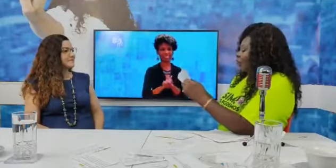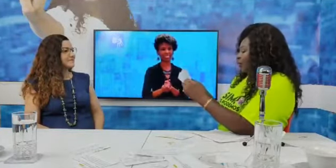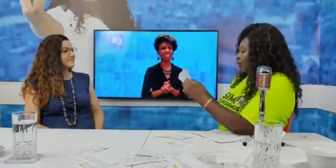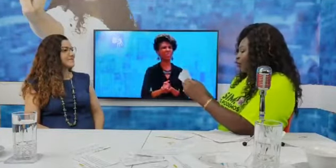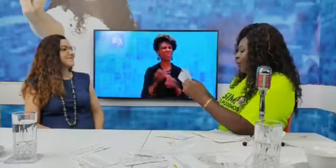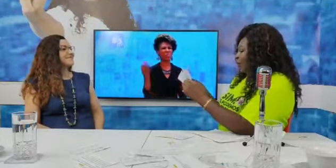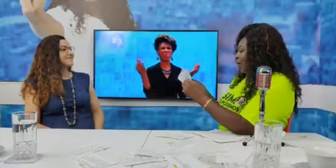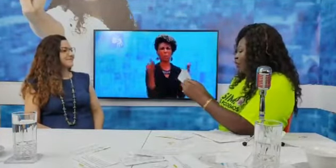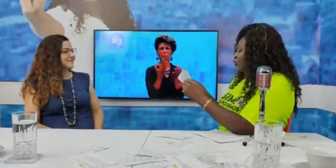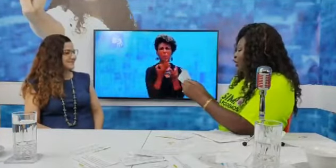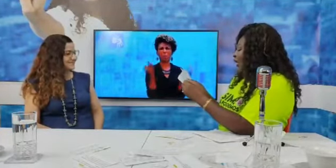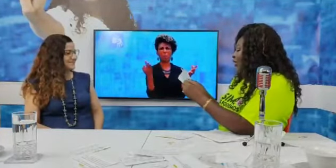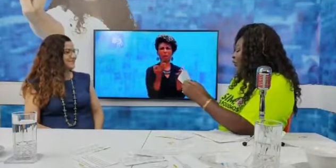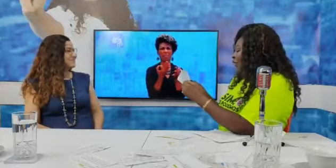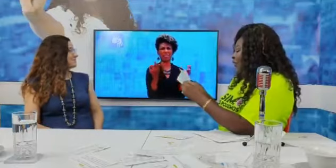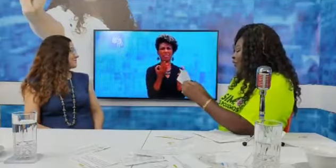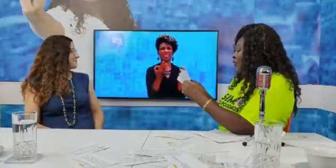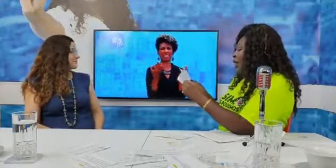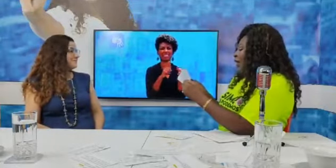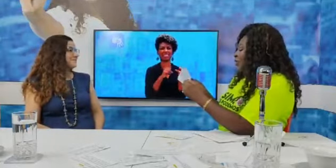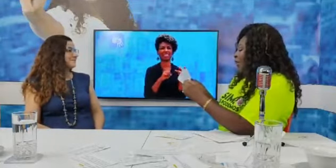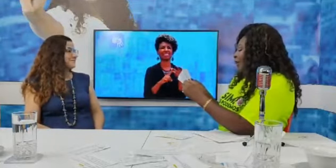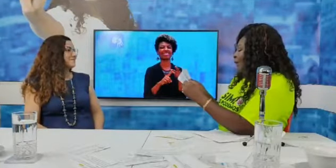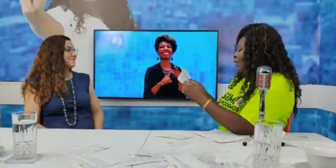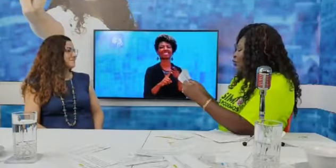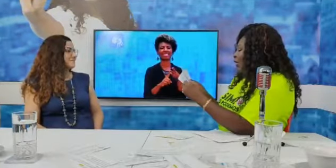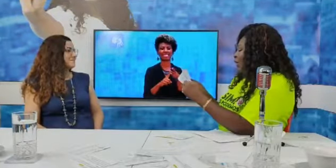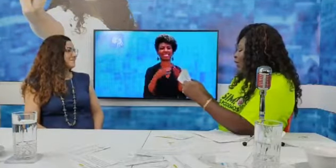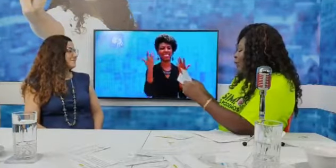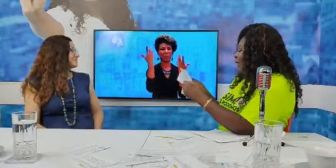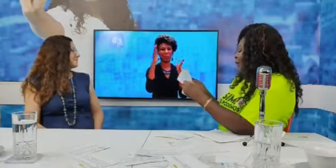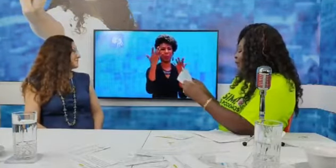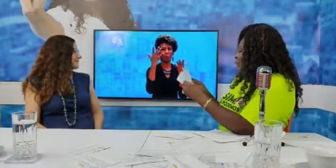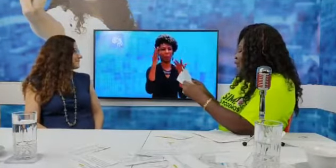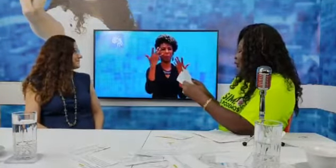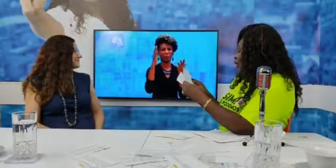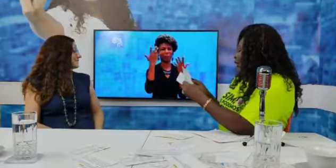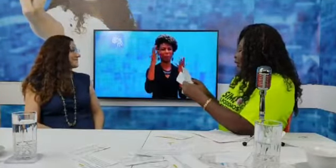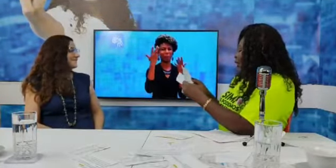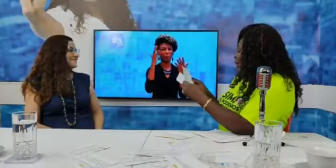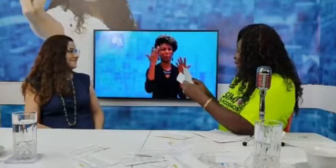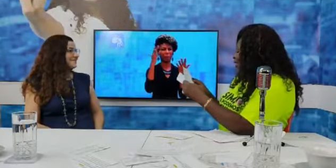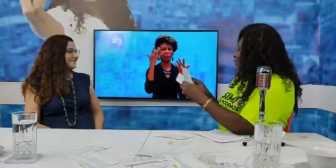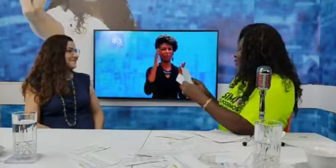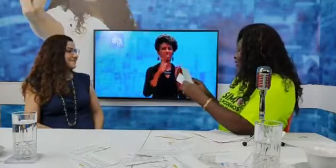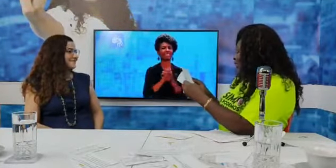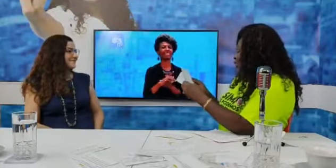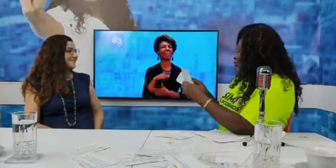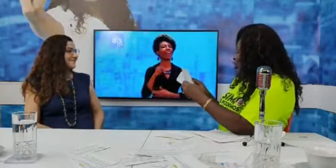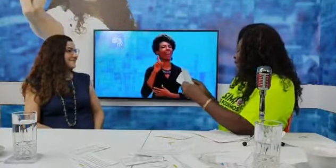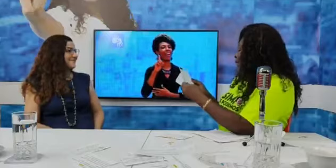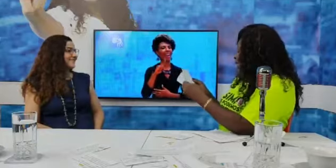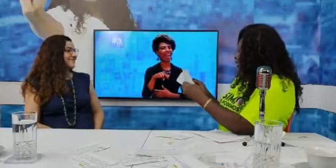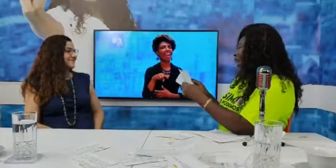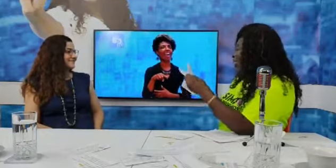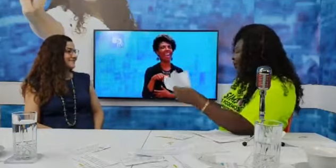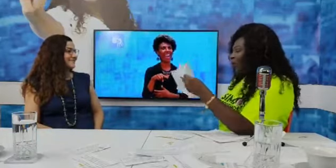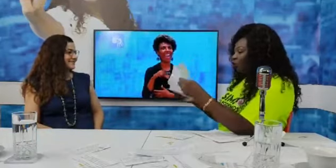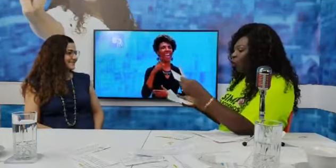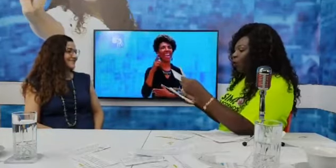o programa, Gilberto Barreto. Janaína Fernandes, está de parabéns. Sueli Guerreiro, parabéns, vereadora. É mais que